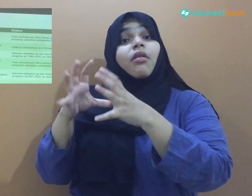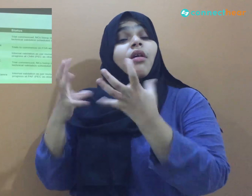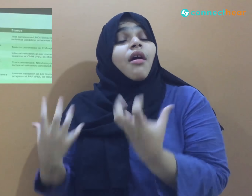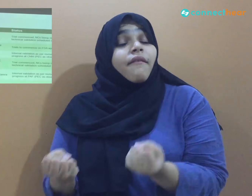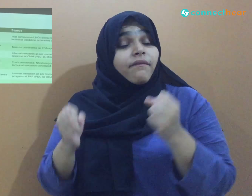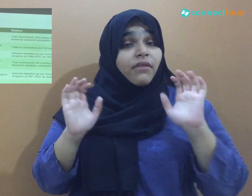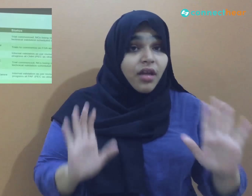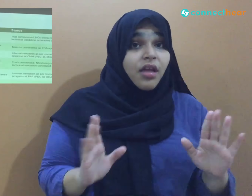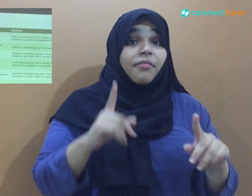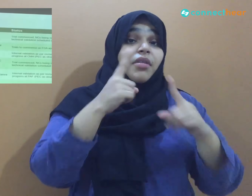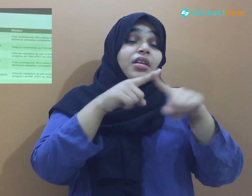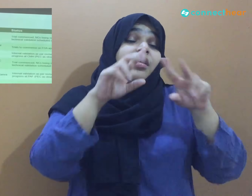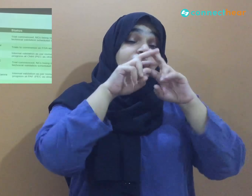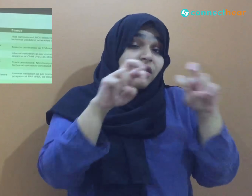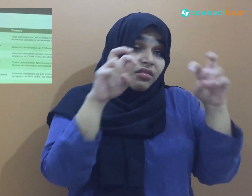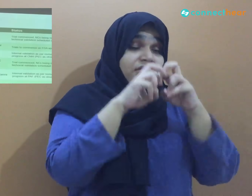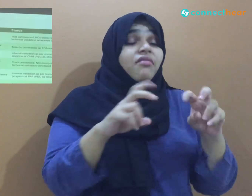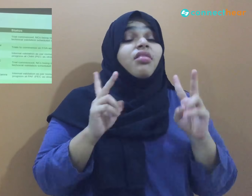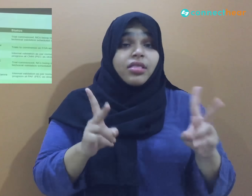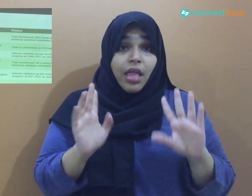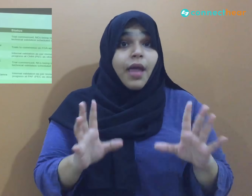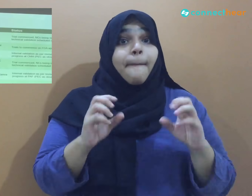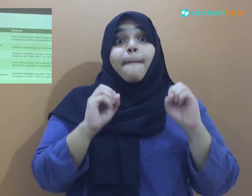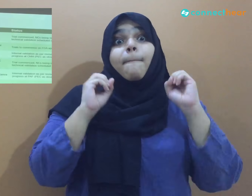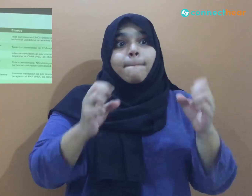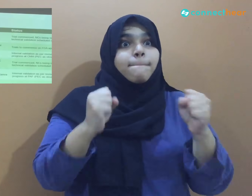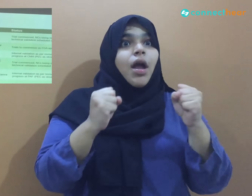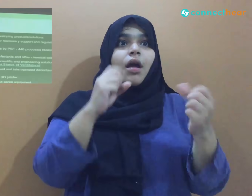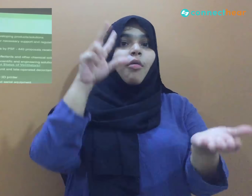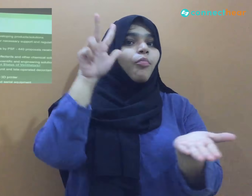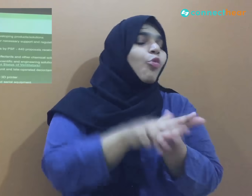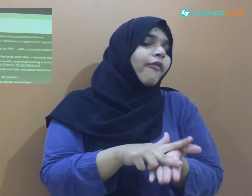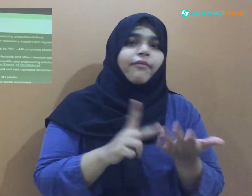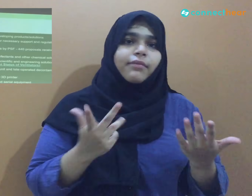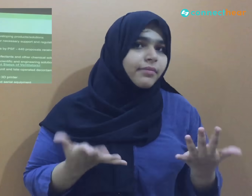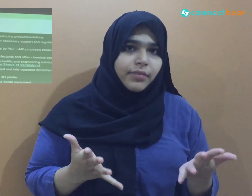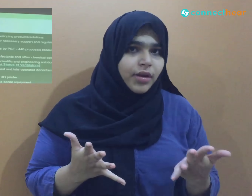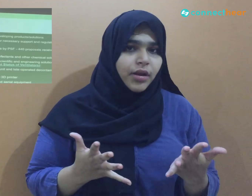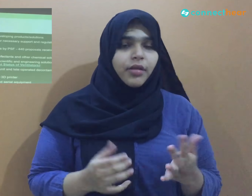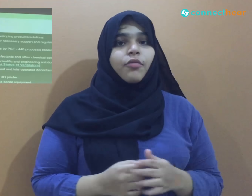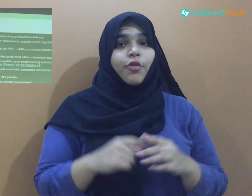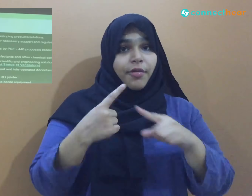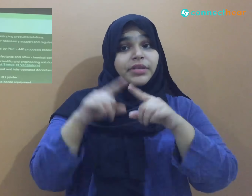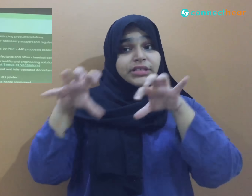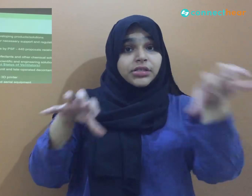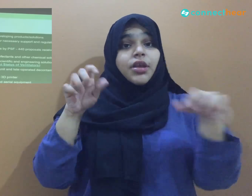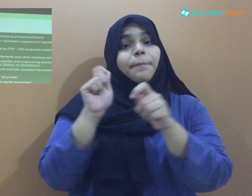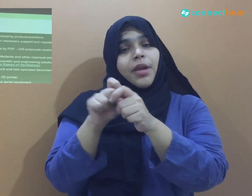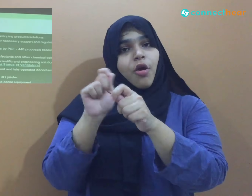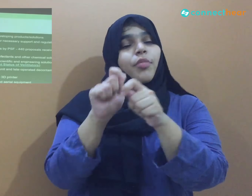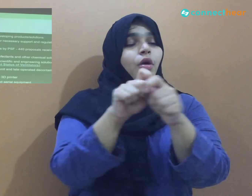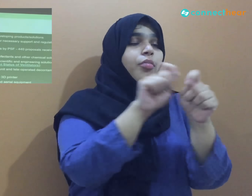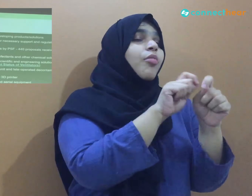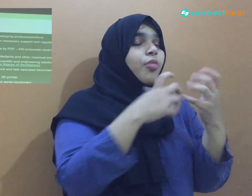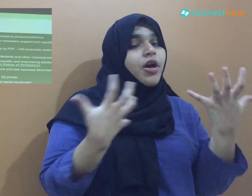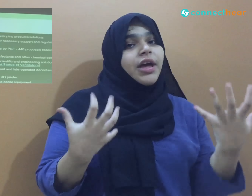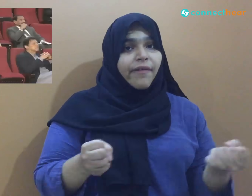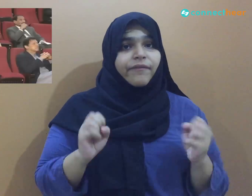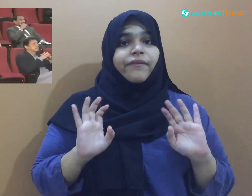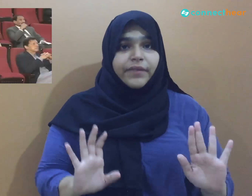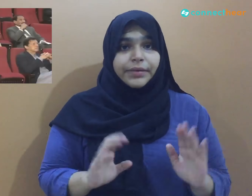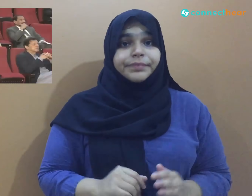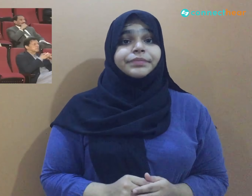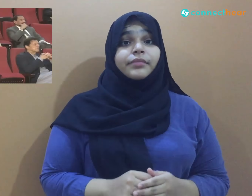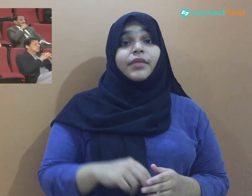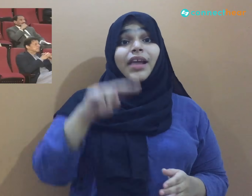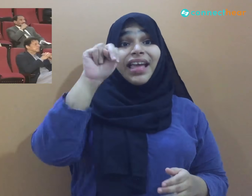کا وینٹیلیٹر ہے جو کہ اس وقت پریزنٹ سٹیٹس ان کا جو ہے وہ یہ ہے جو اس وقت مختلف جگہوں کے اوپر چل رہے ہیں. اس کے ساتھ